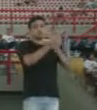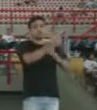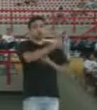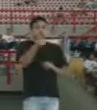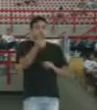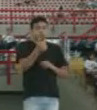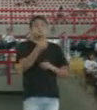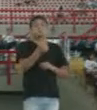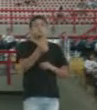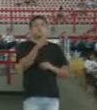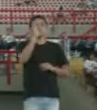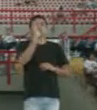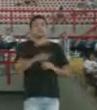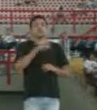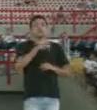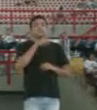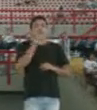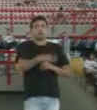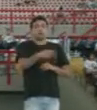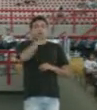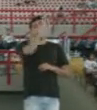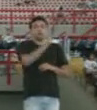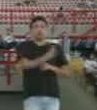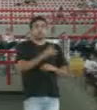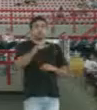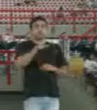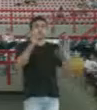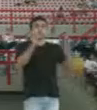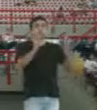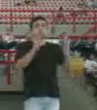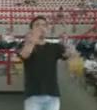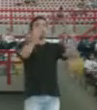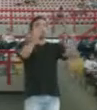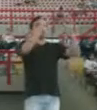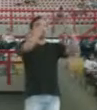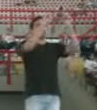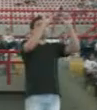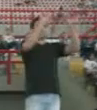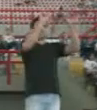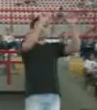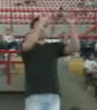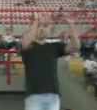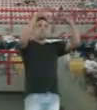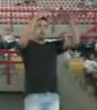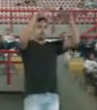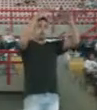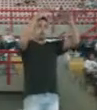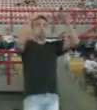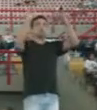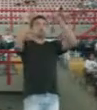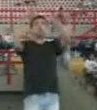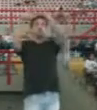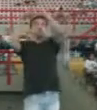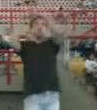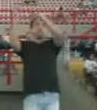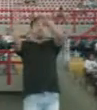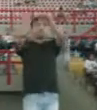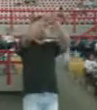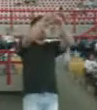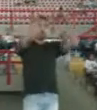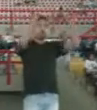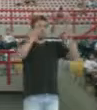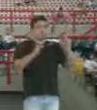Ou seja, está havendo aqui a paráfrase do comando da proposta. Ela tirou 1000. Tirou 1000 só